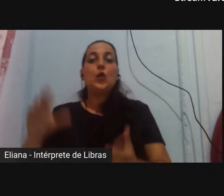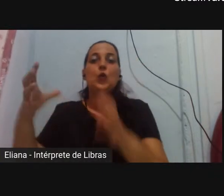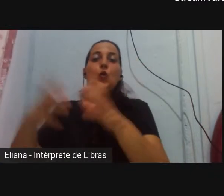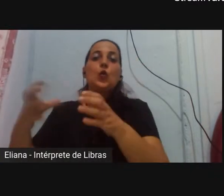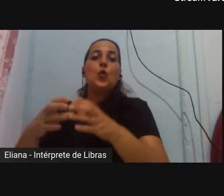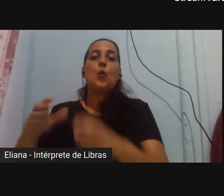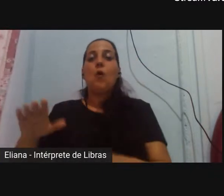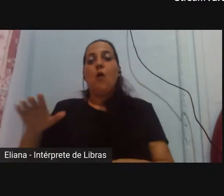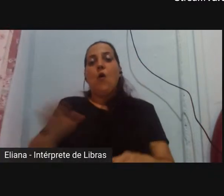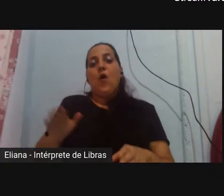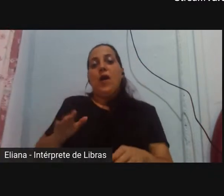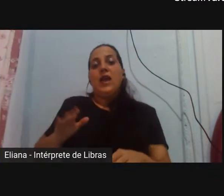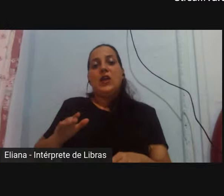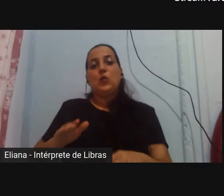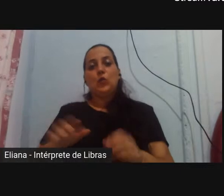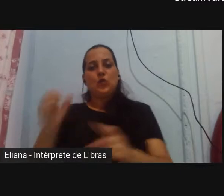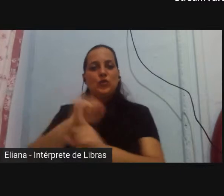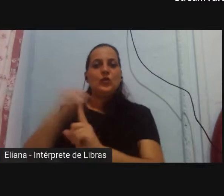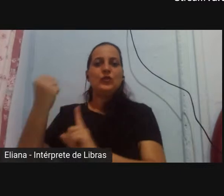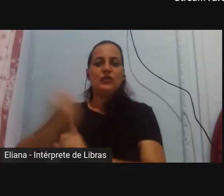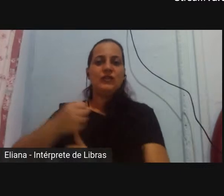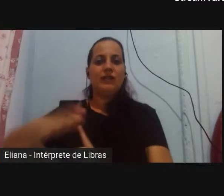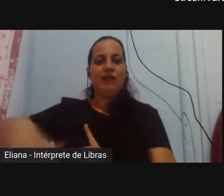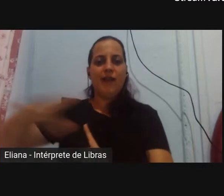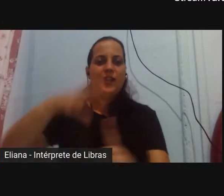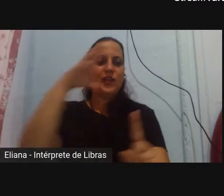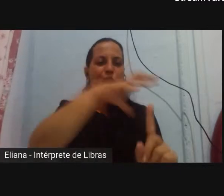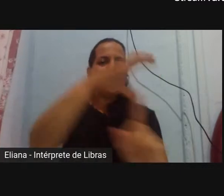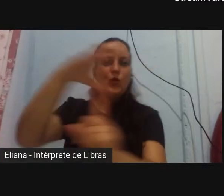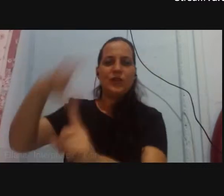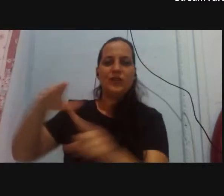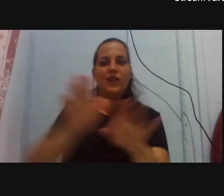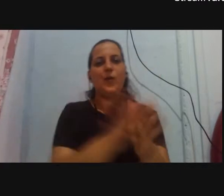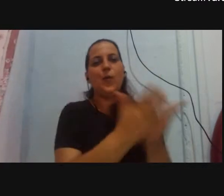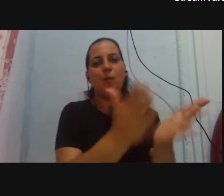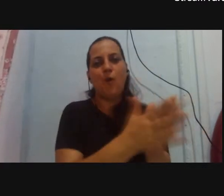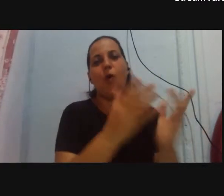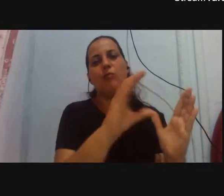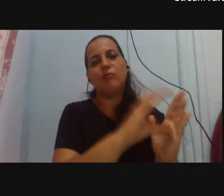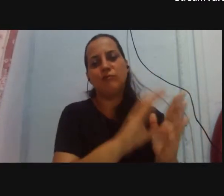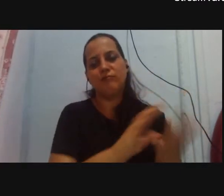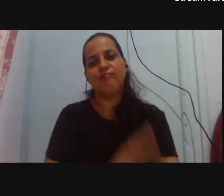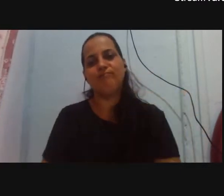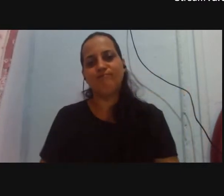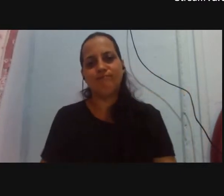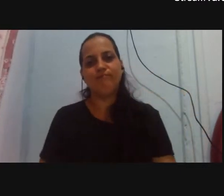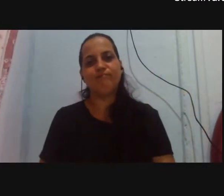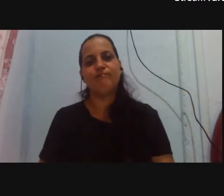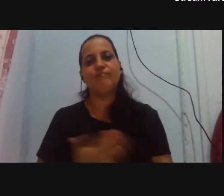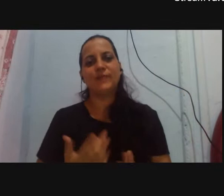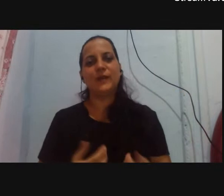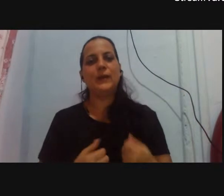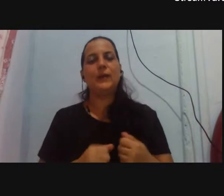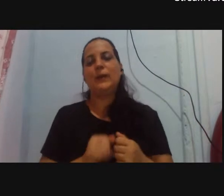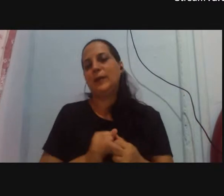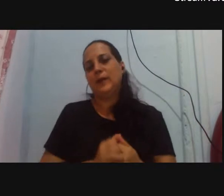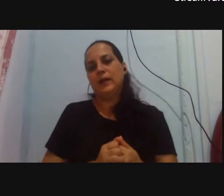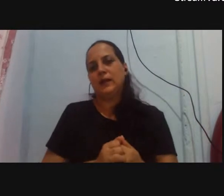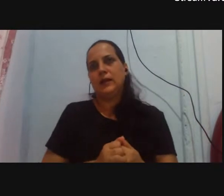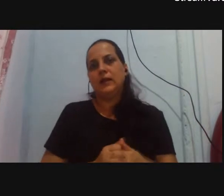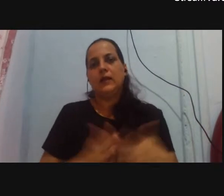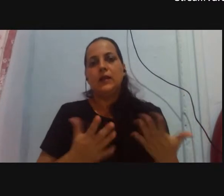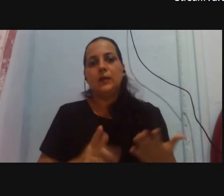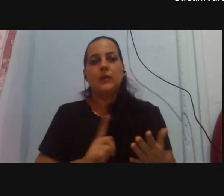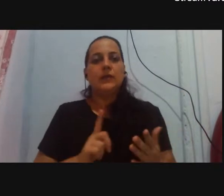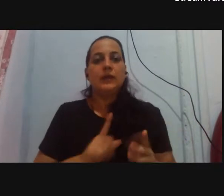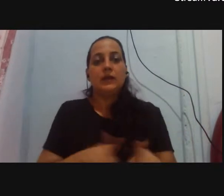era tradicional das nossas universidades, que de certa forma se mantém, universidade e escola técnica vinculada à universidade. Ou